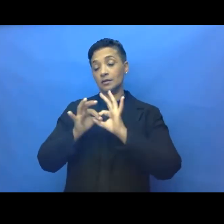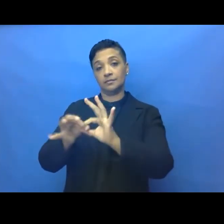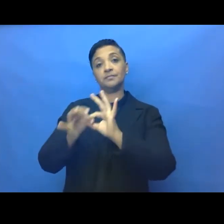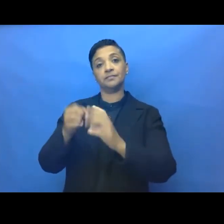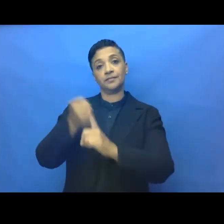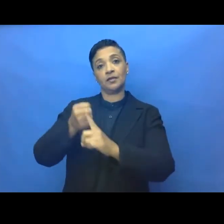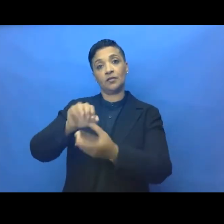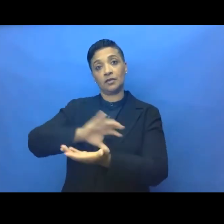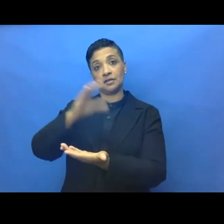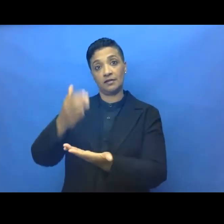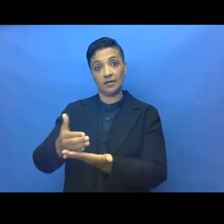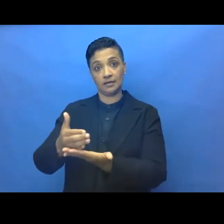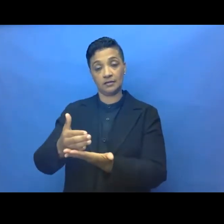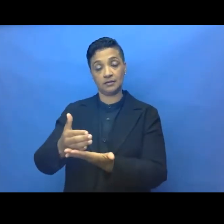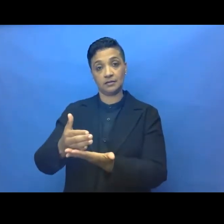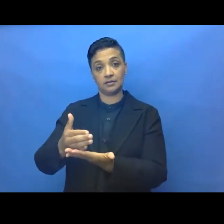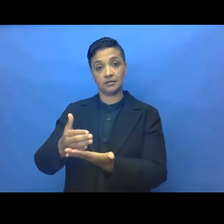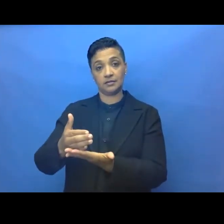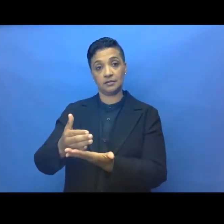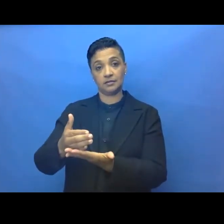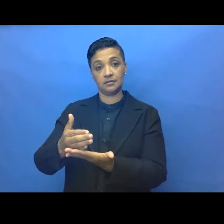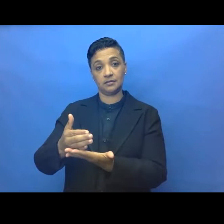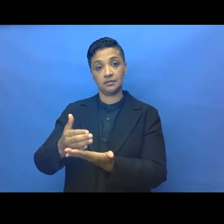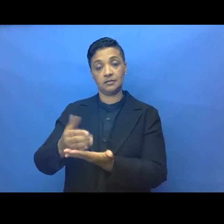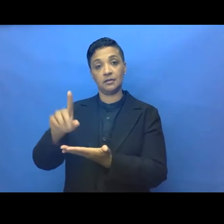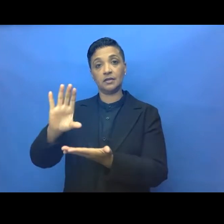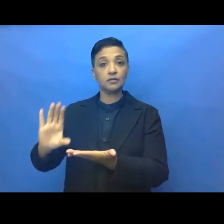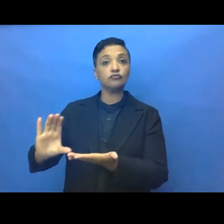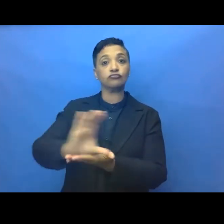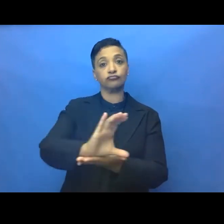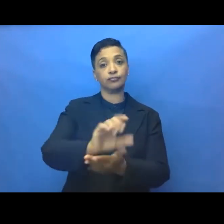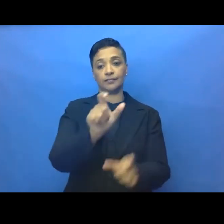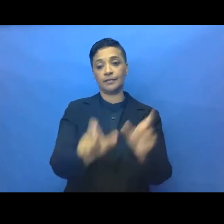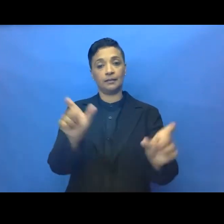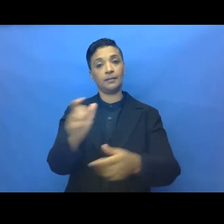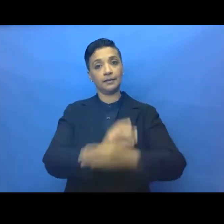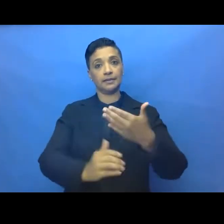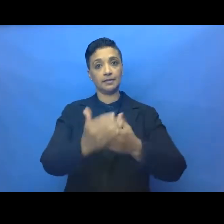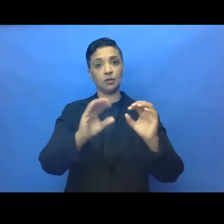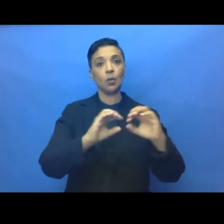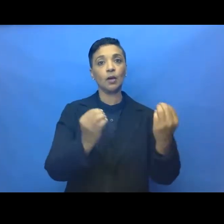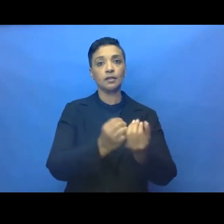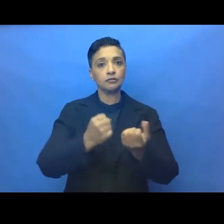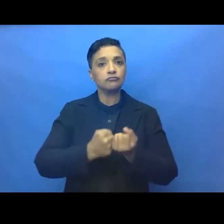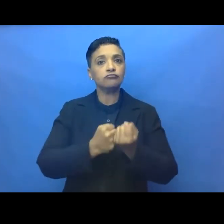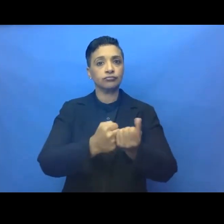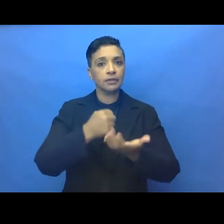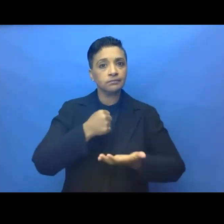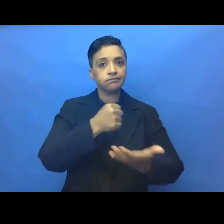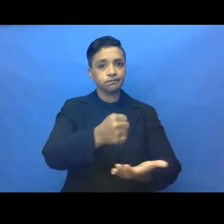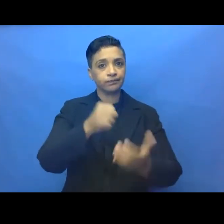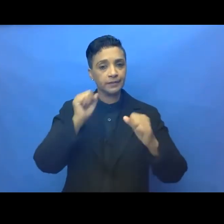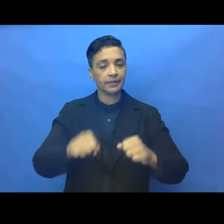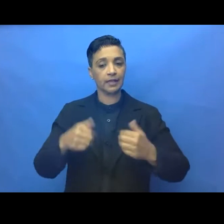Nous avons le Fonds pour le plaidoyer des droits des personnes